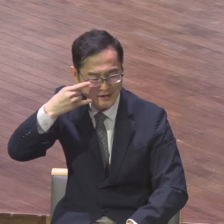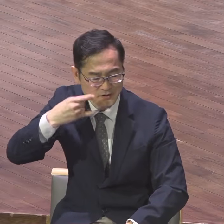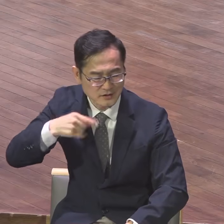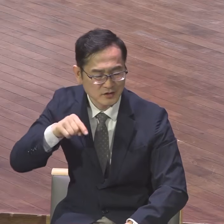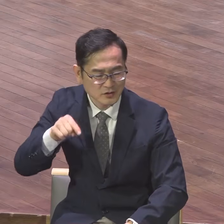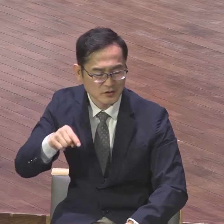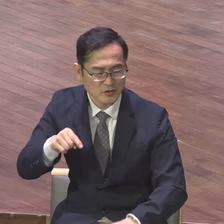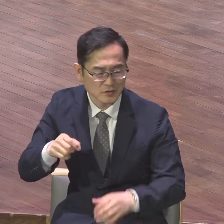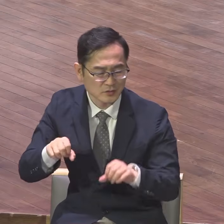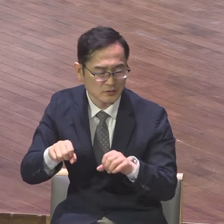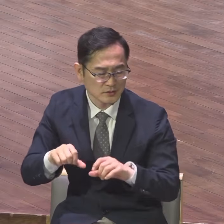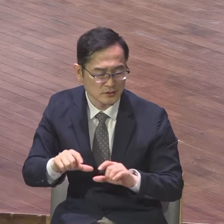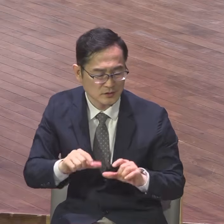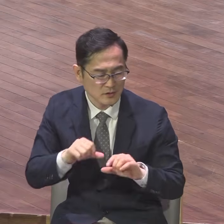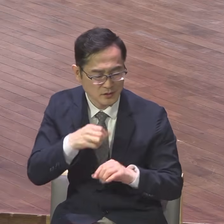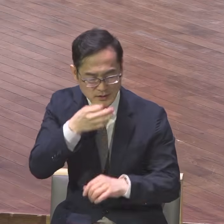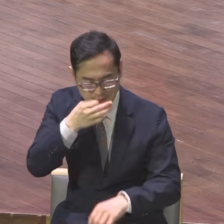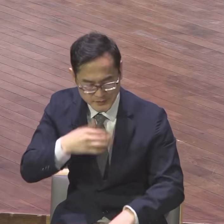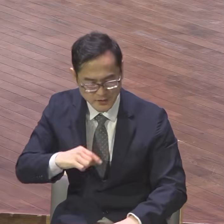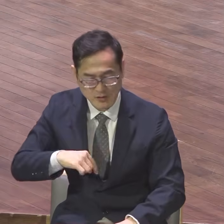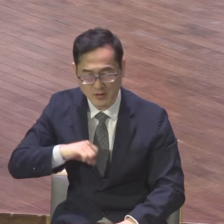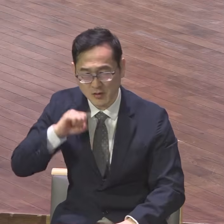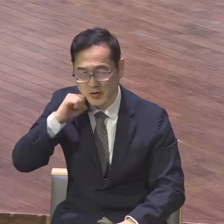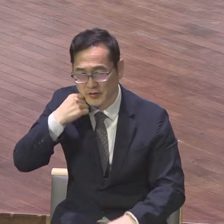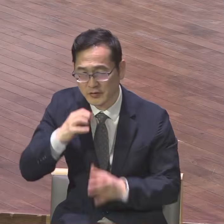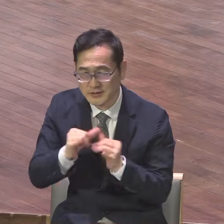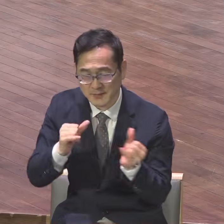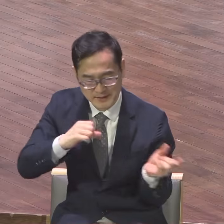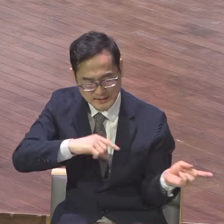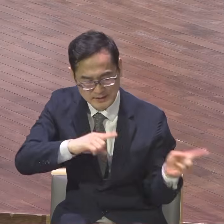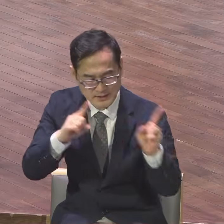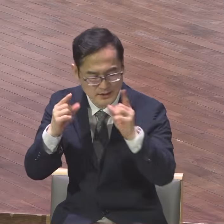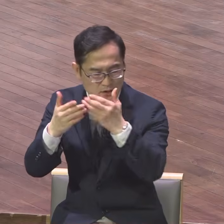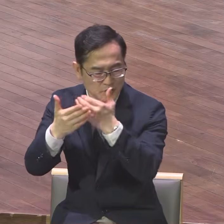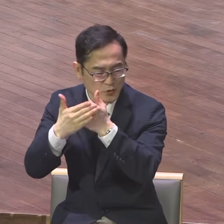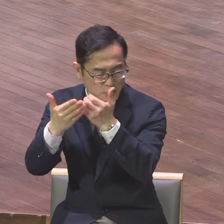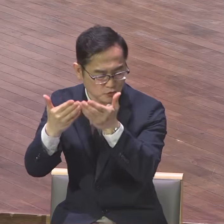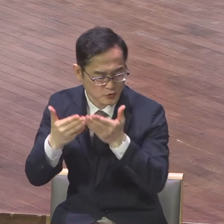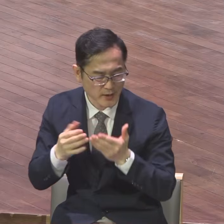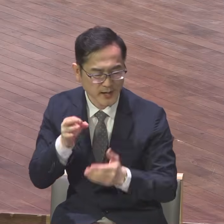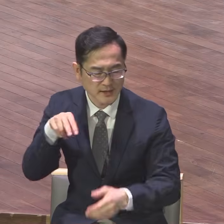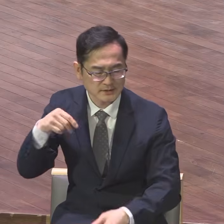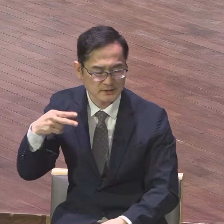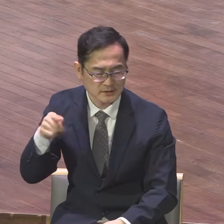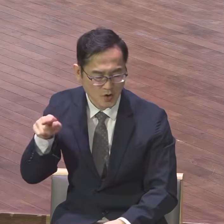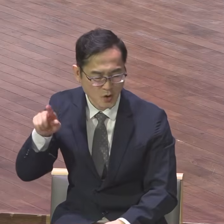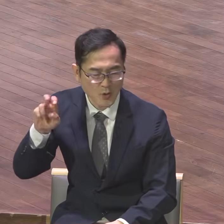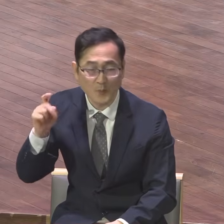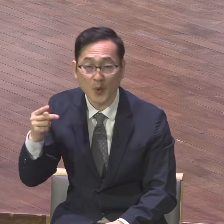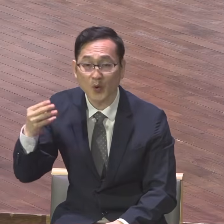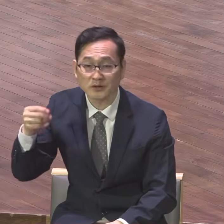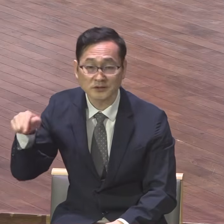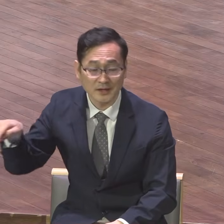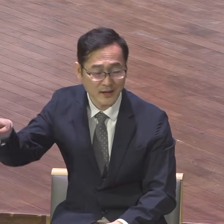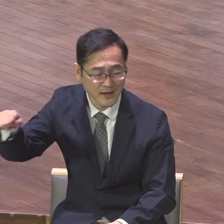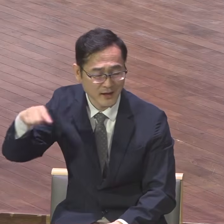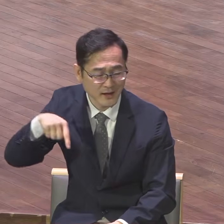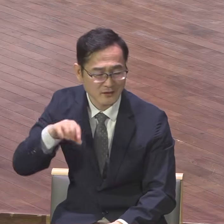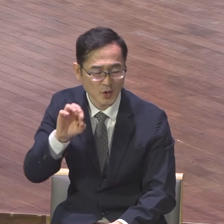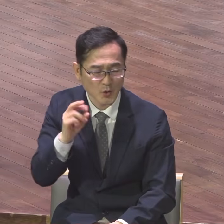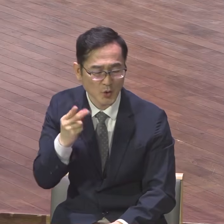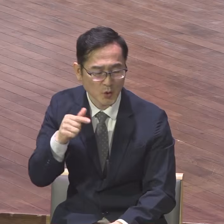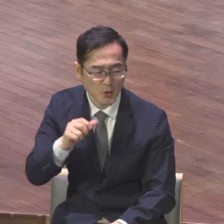살레의 권자 예수는 머리들게 용기